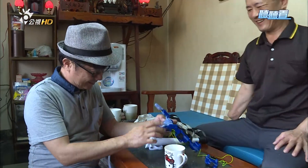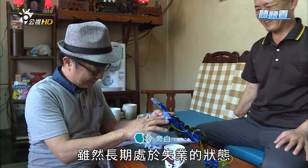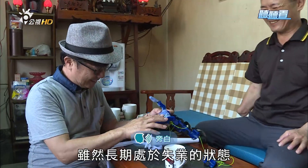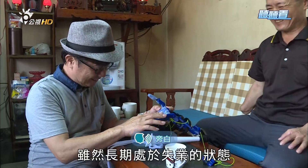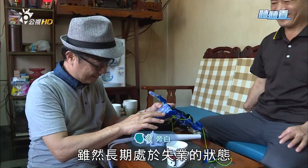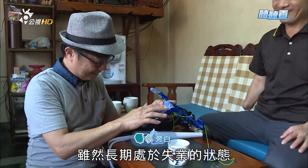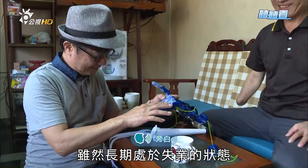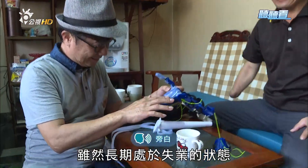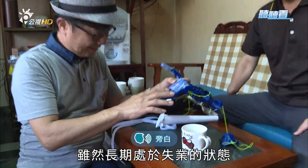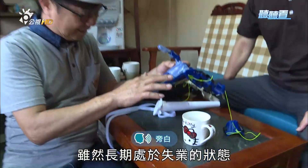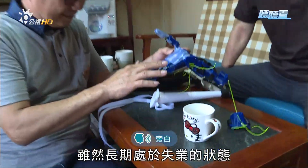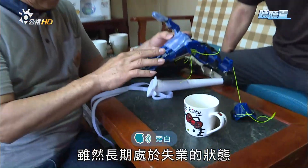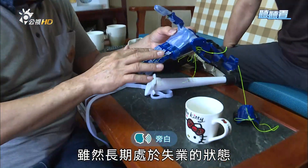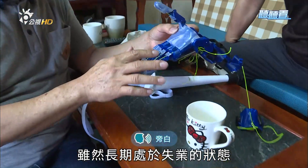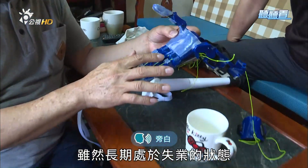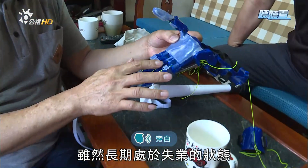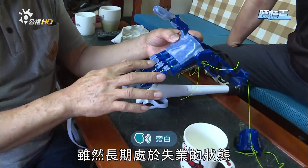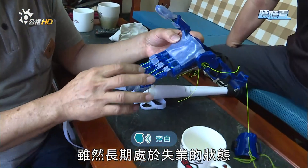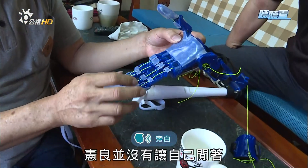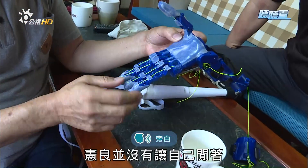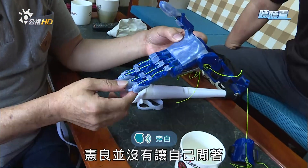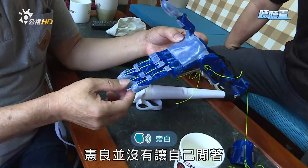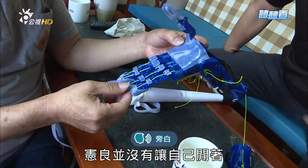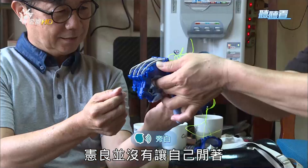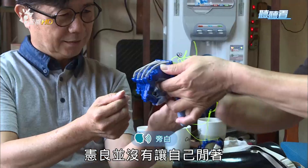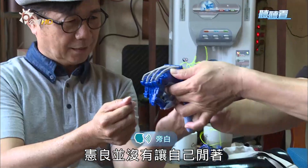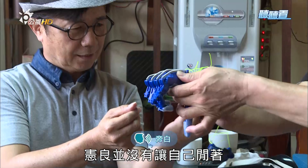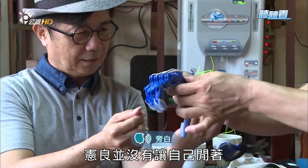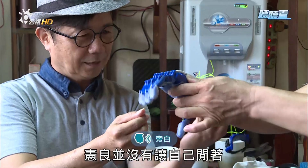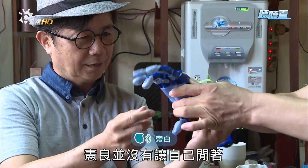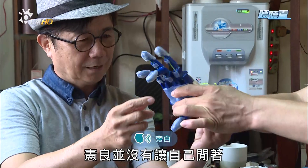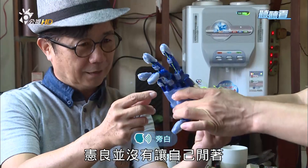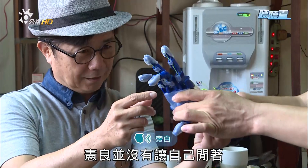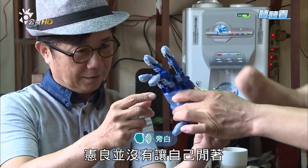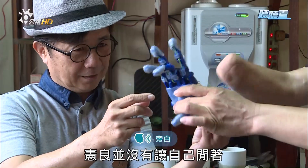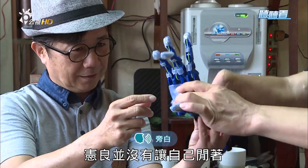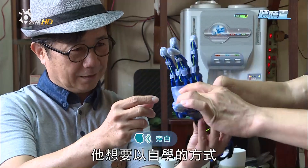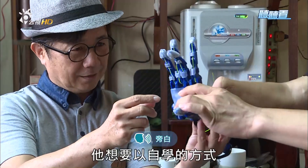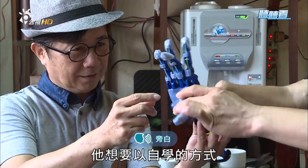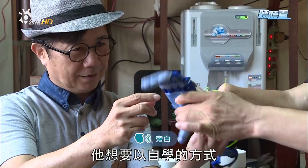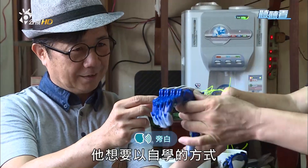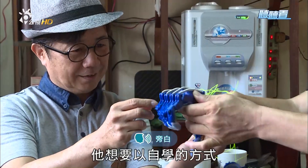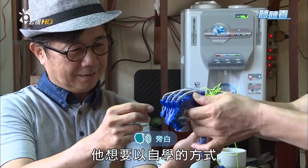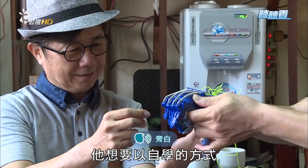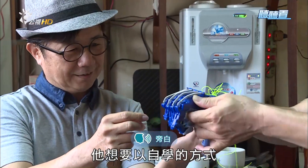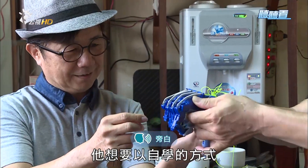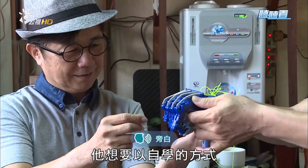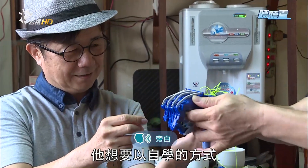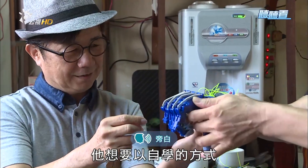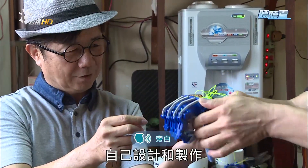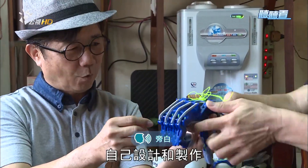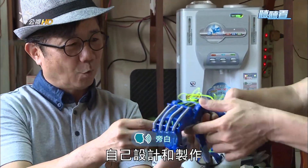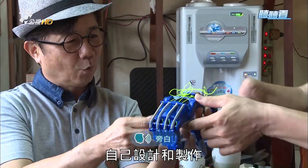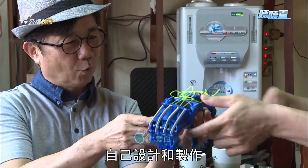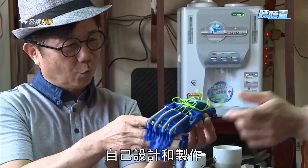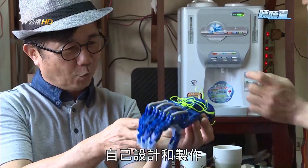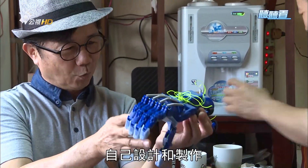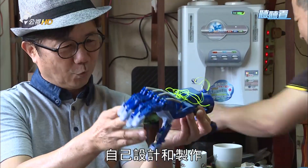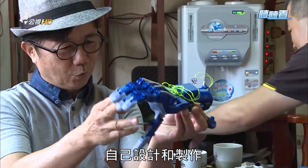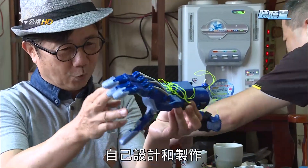虽然长期处于失业的状态，宪良并没有让自己闲着。他想要以自学的方式自己设计和制作